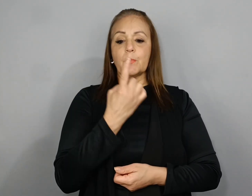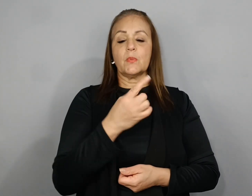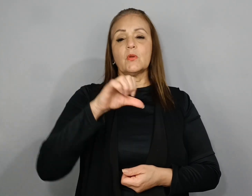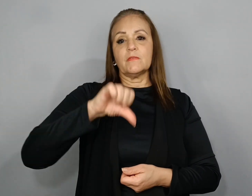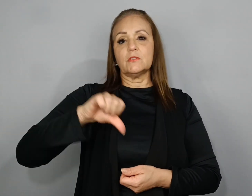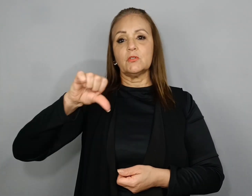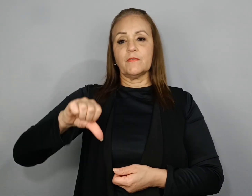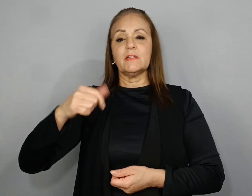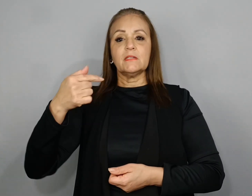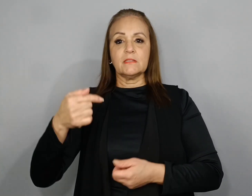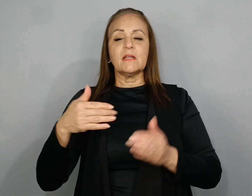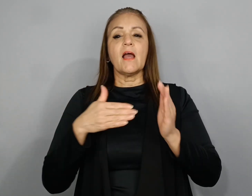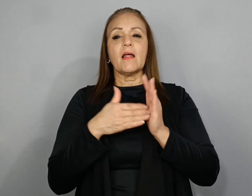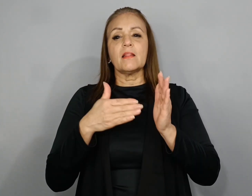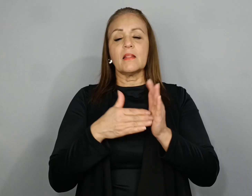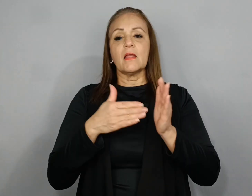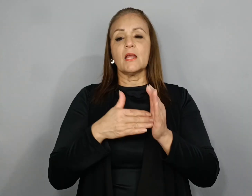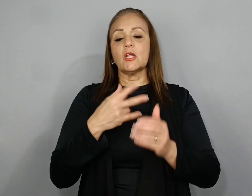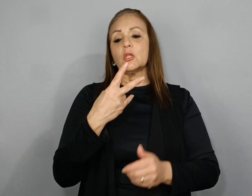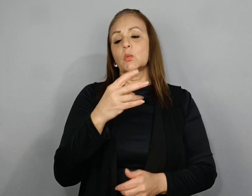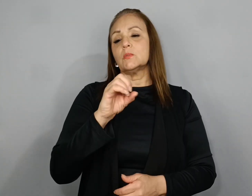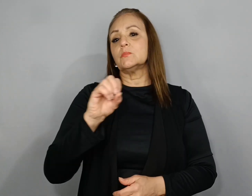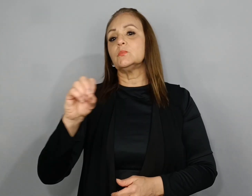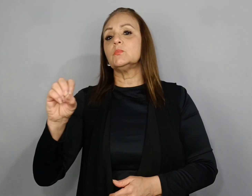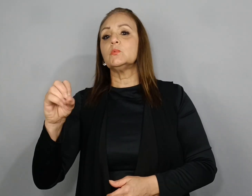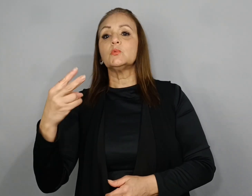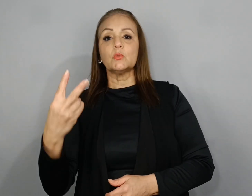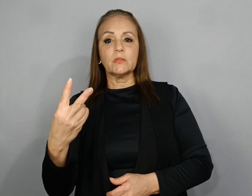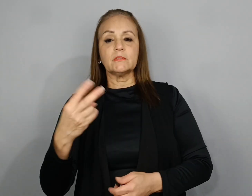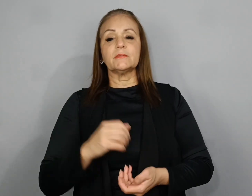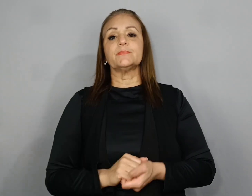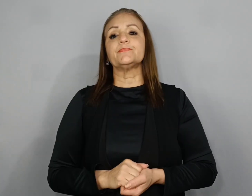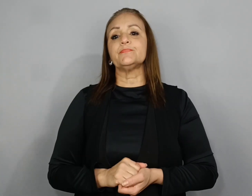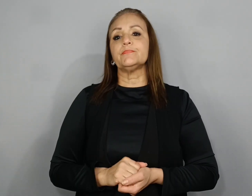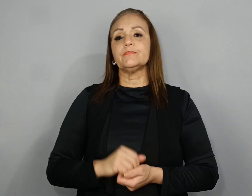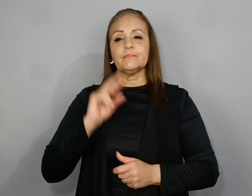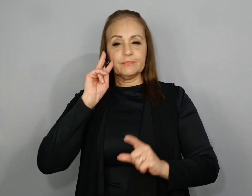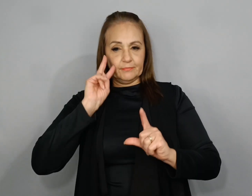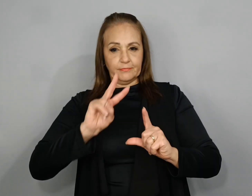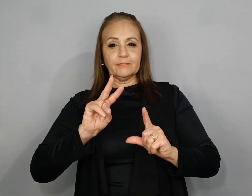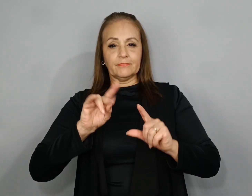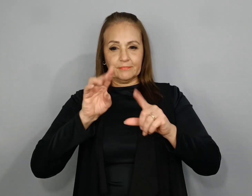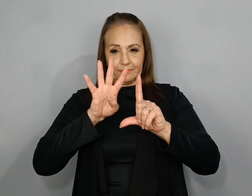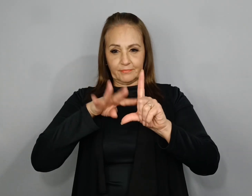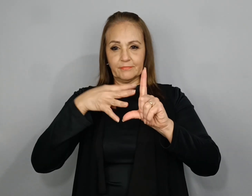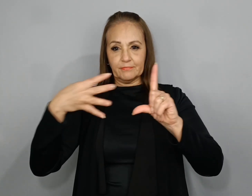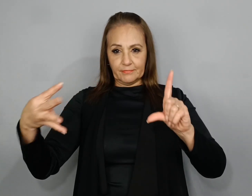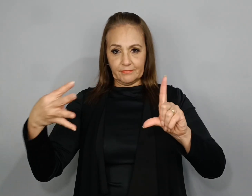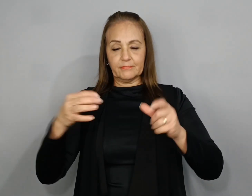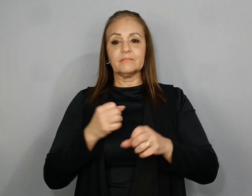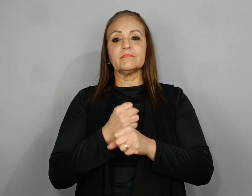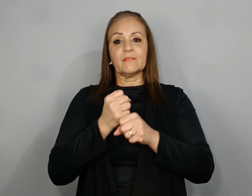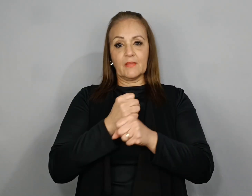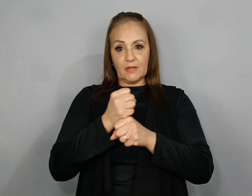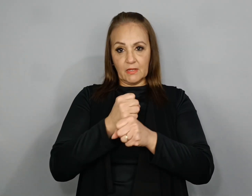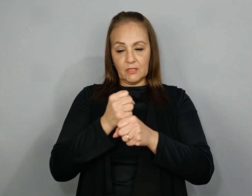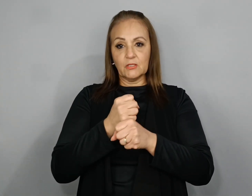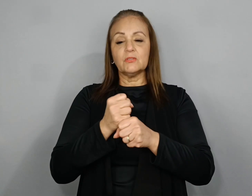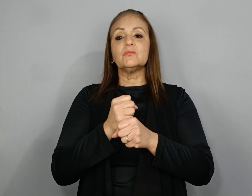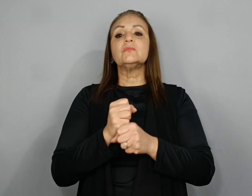1997 a 2002. Olhar tabelas, anos e valores